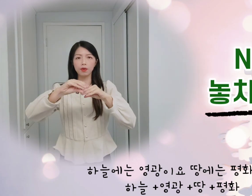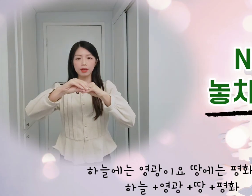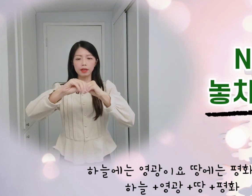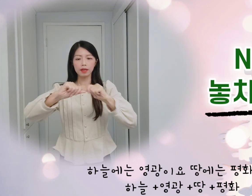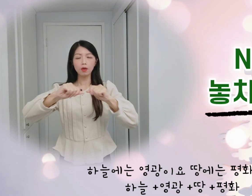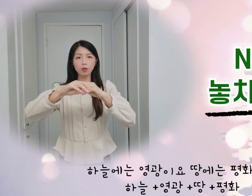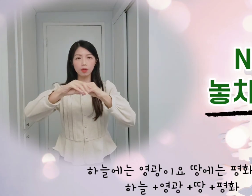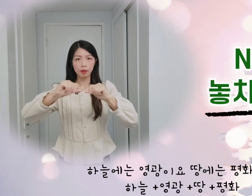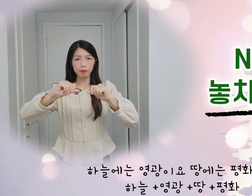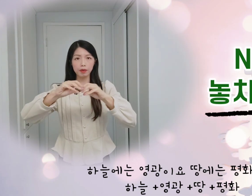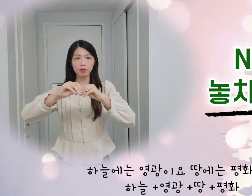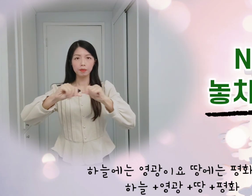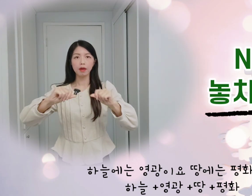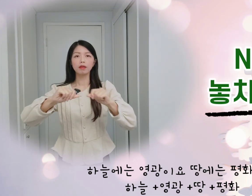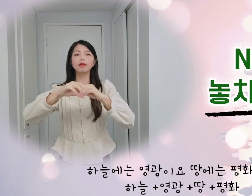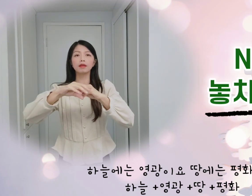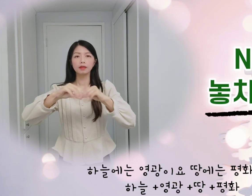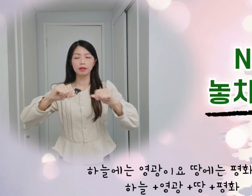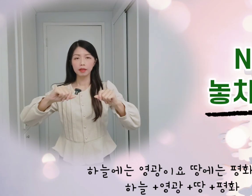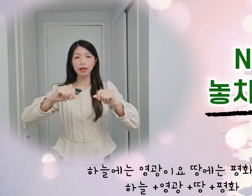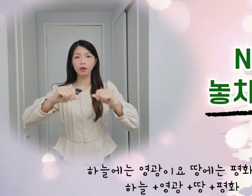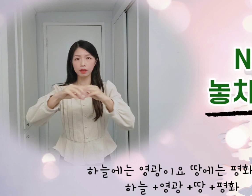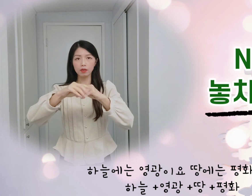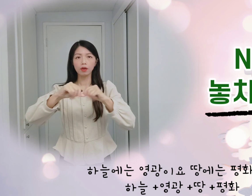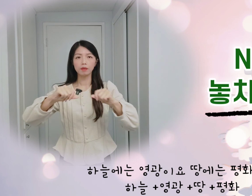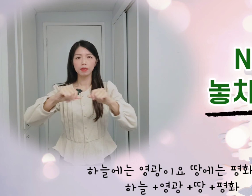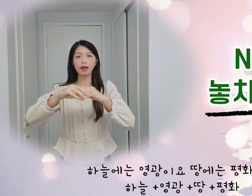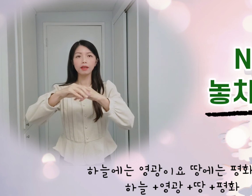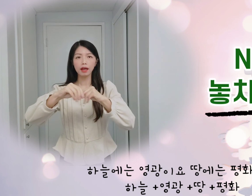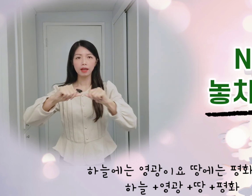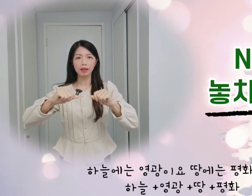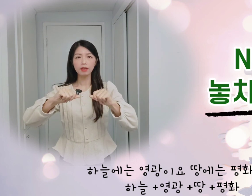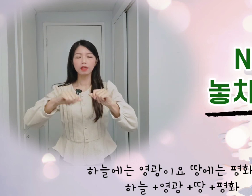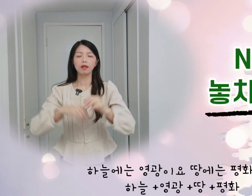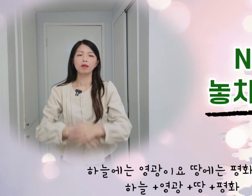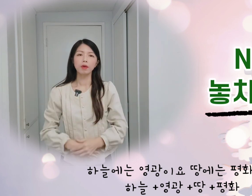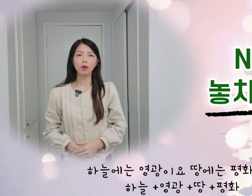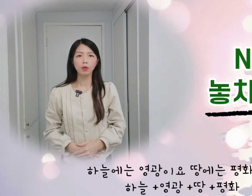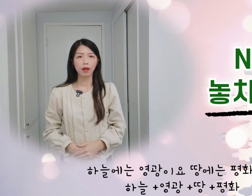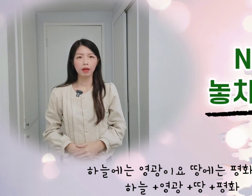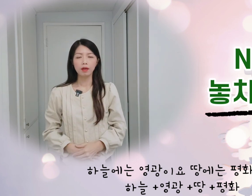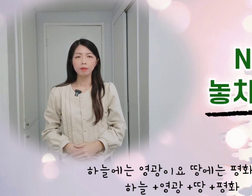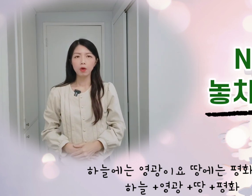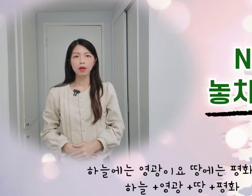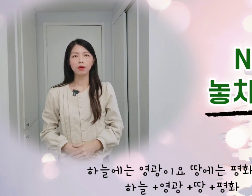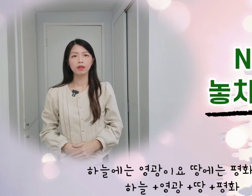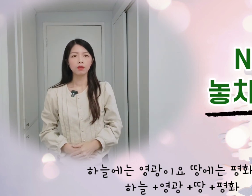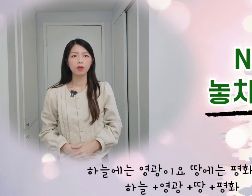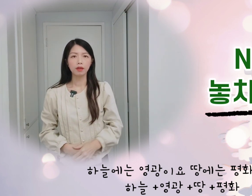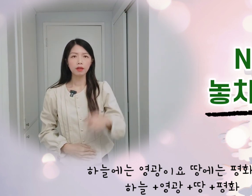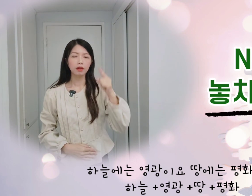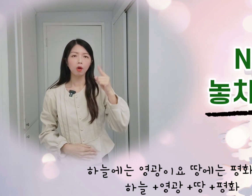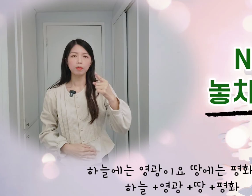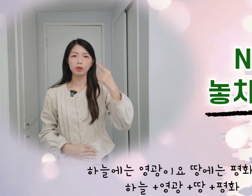손등이 위로 이 상태에서 손을 이렇게 비벼주시면 땅이라고 하는 뜻의 수어가 됩니다. 땅에는 평화로다. 평화라고 하는